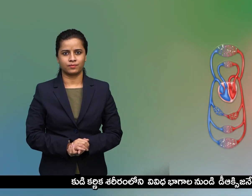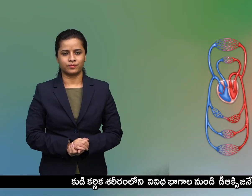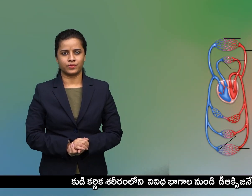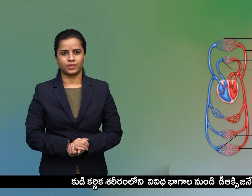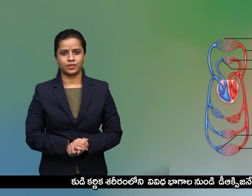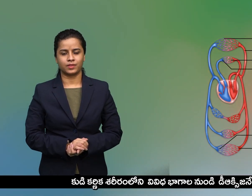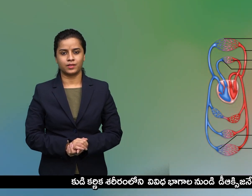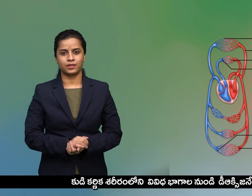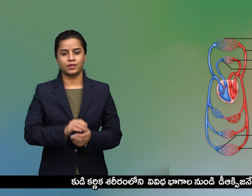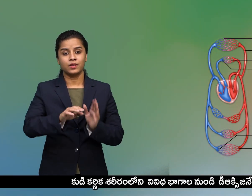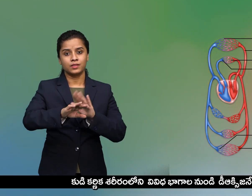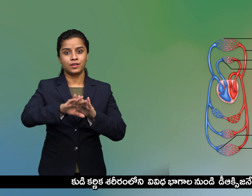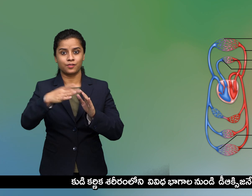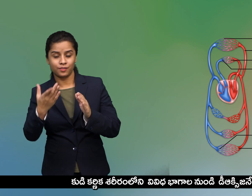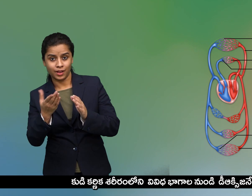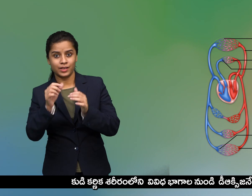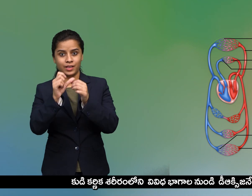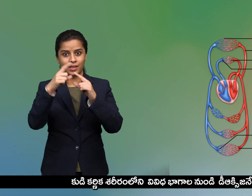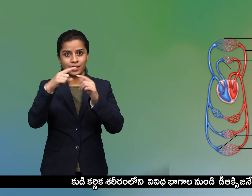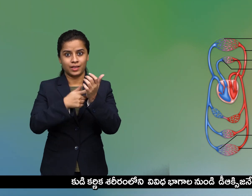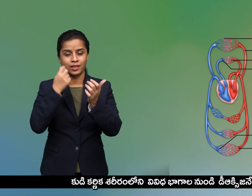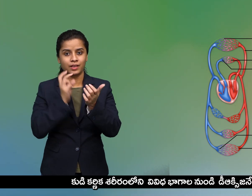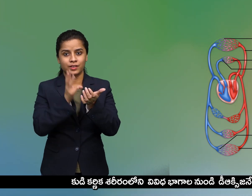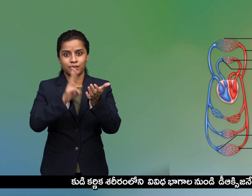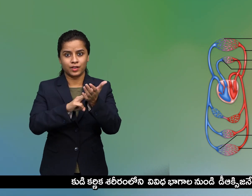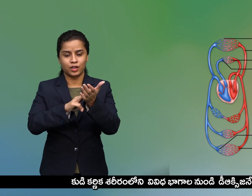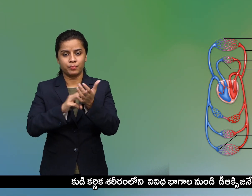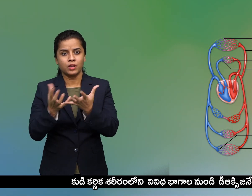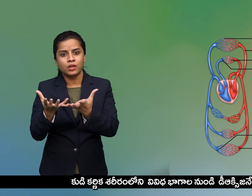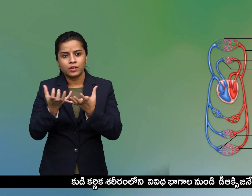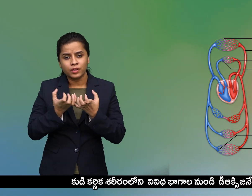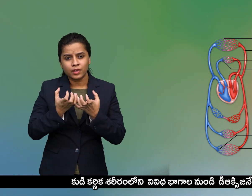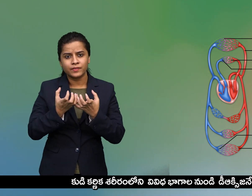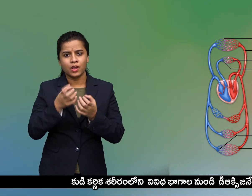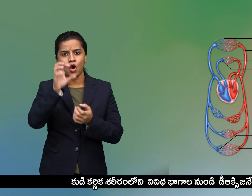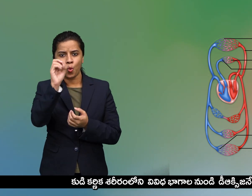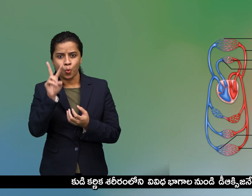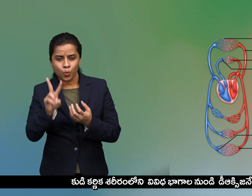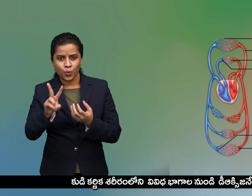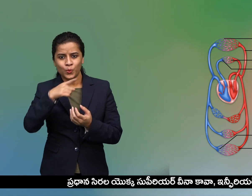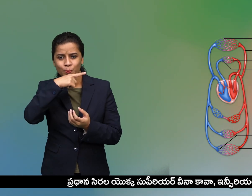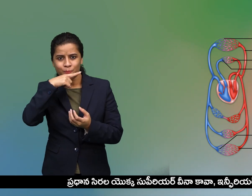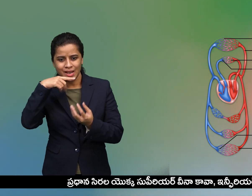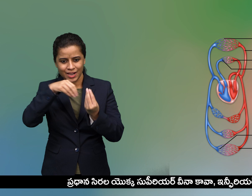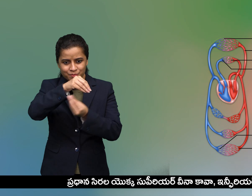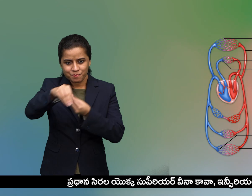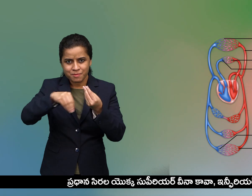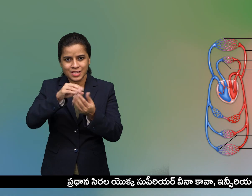కుడి కర్ణిక శరీరంలోని వివిధ భాగాల నుండి డీఆక్సిజనేటెడ్ రక్తాన్ని ప్రధాన సిరల